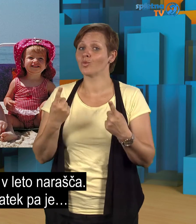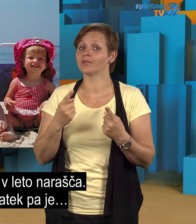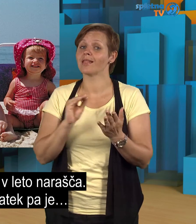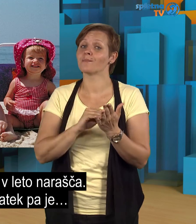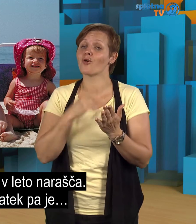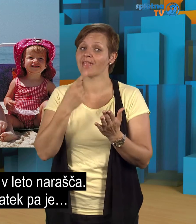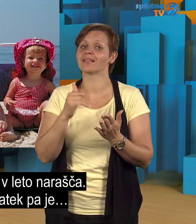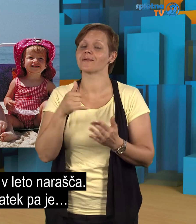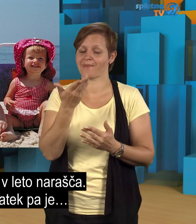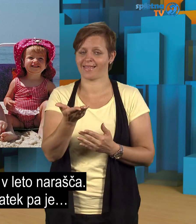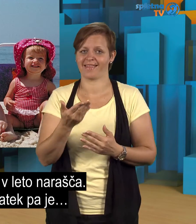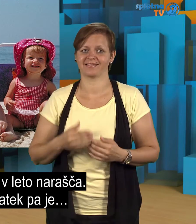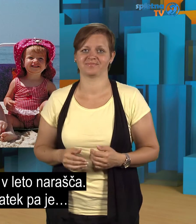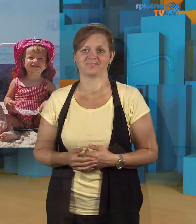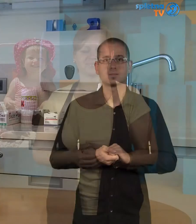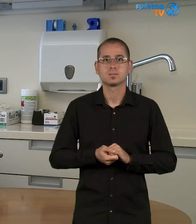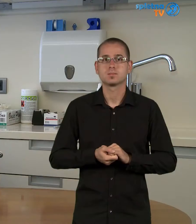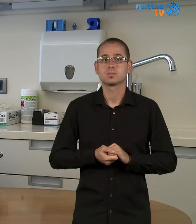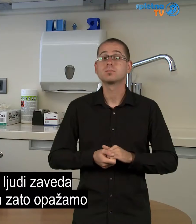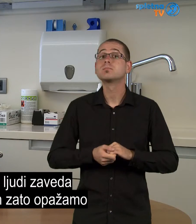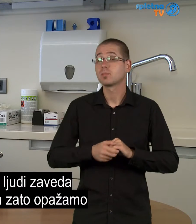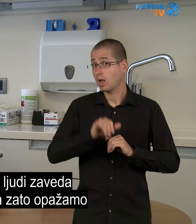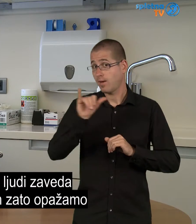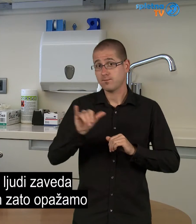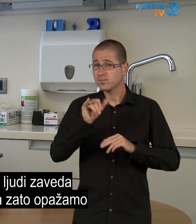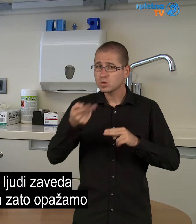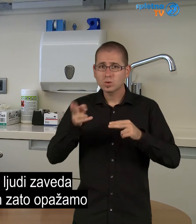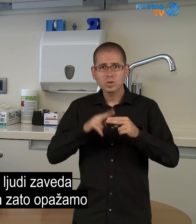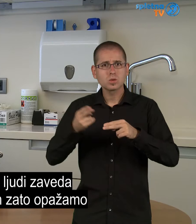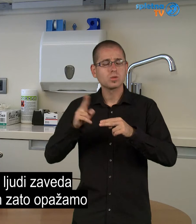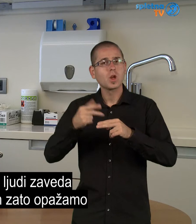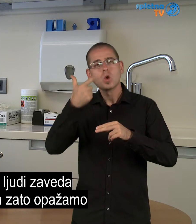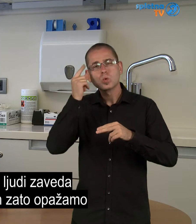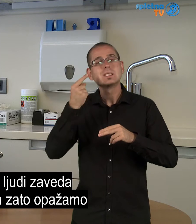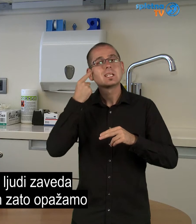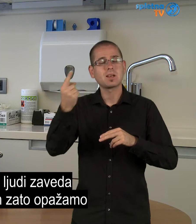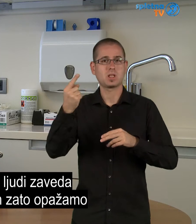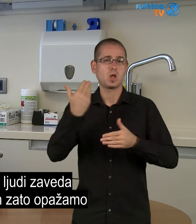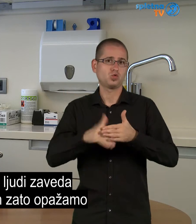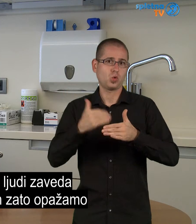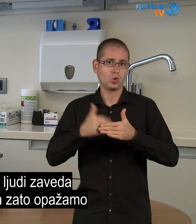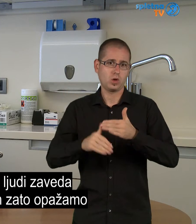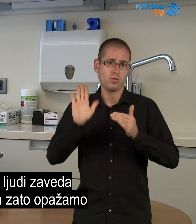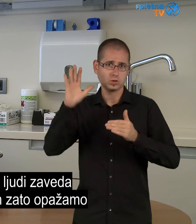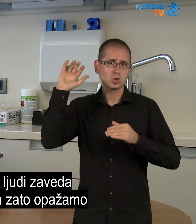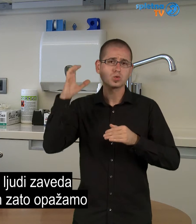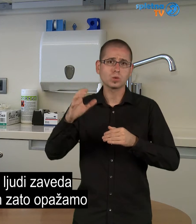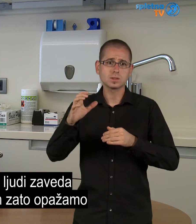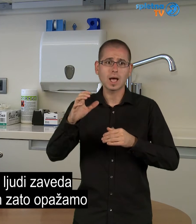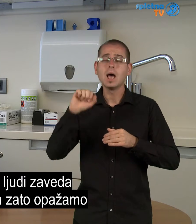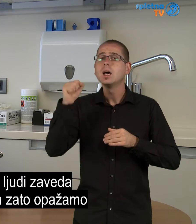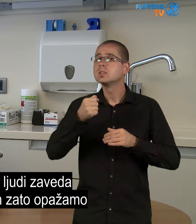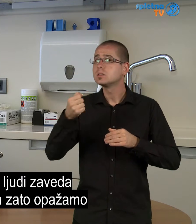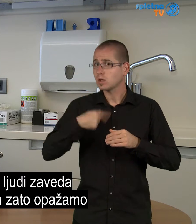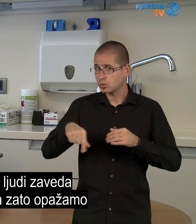Spodbuden podatek pa je, da se vedno več ljudi zaveda škodljivosti sonca in